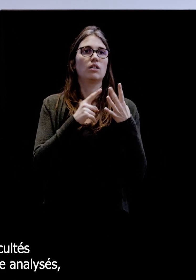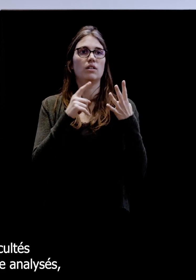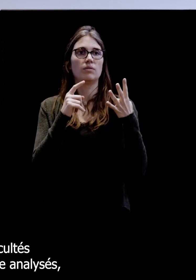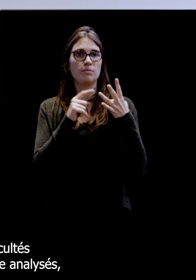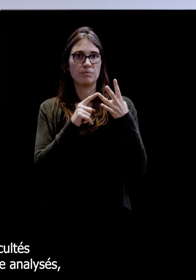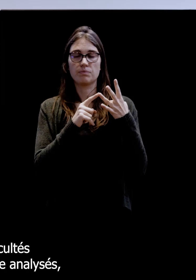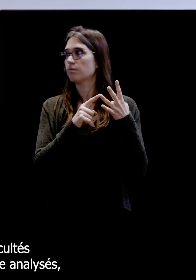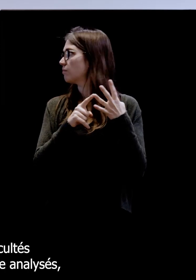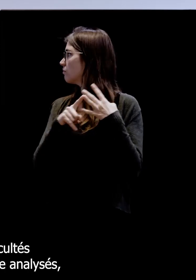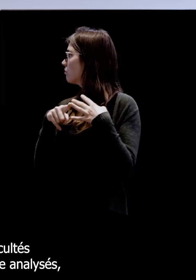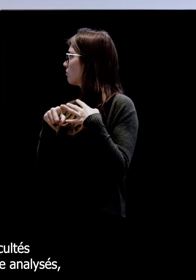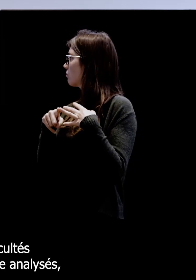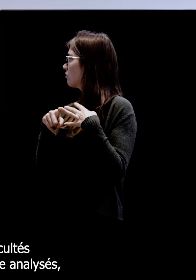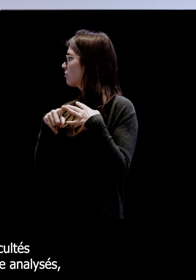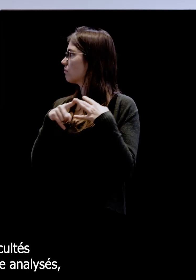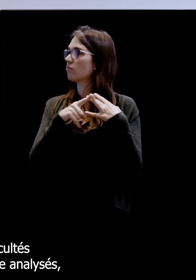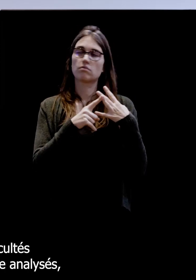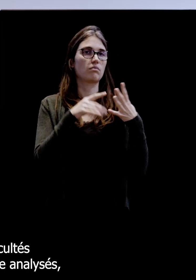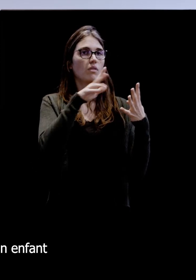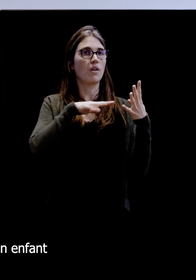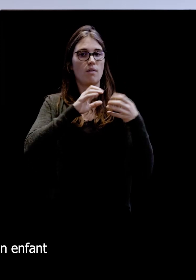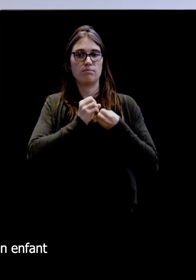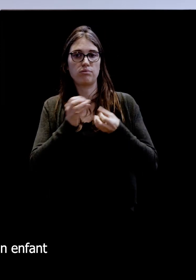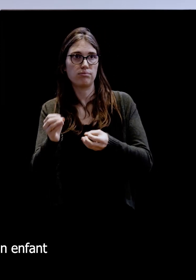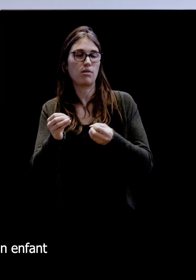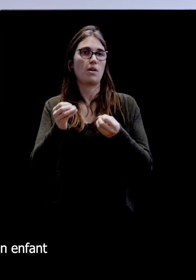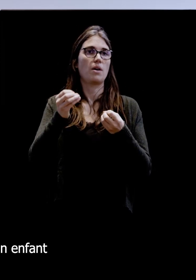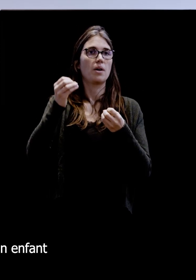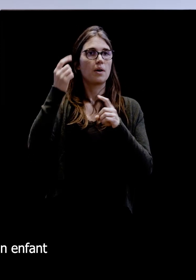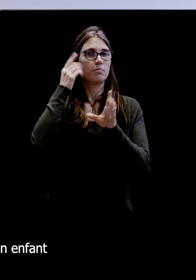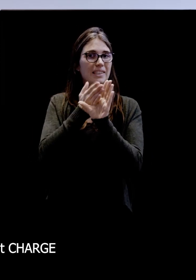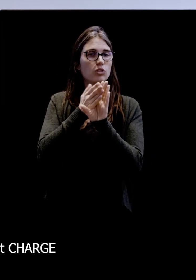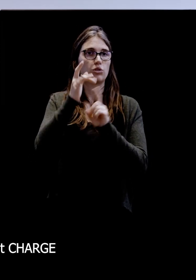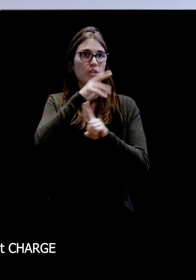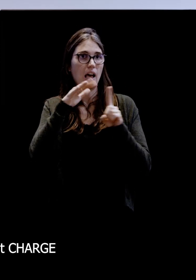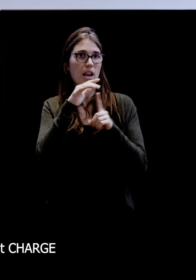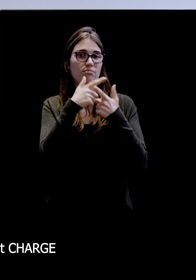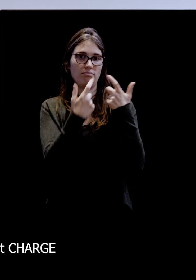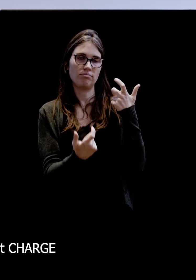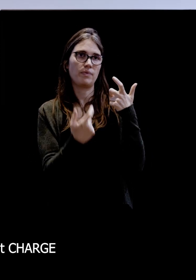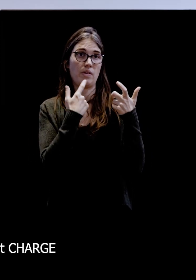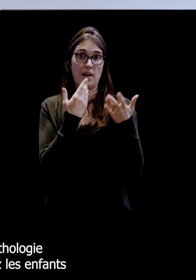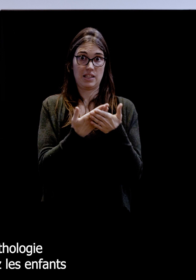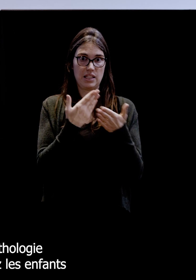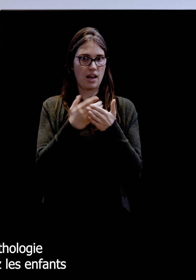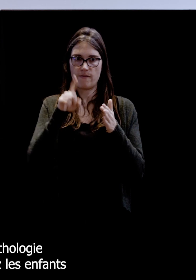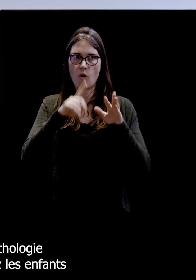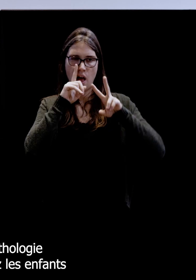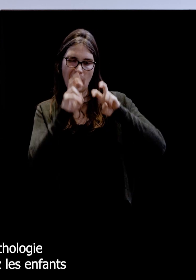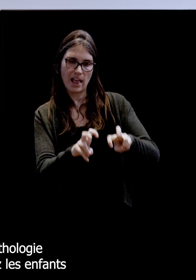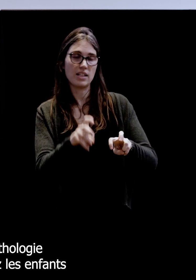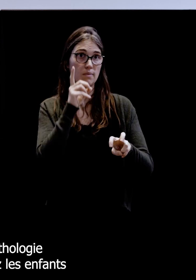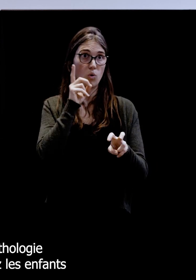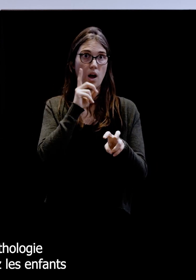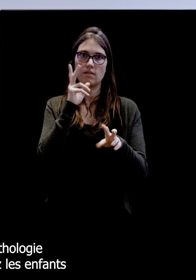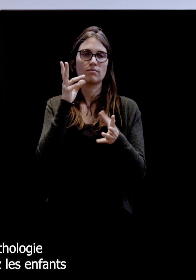et difficultés psychosociales, doivent être analysés chaque fois qu'on voit un enfant qui s'alimente mal, que ce soit un enfant Charge ou un autre, parce que c'est une pathologie